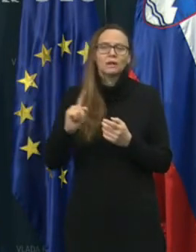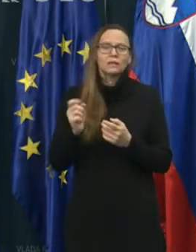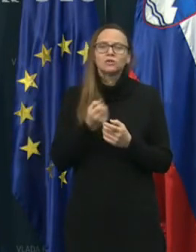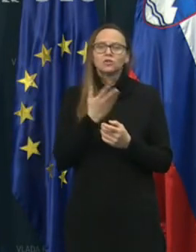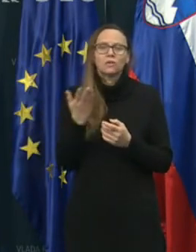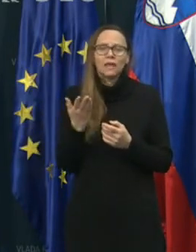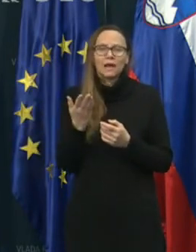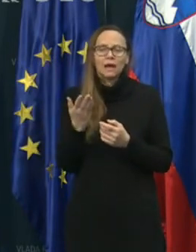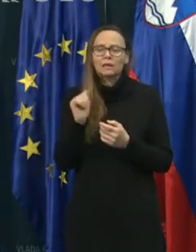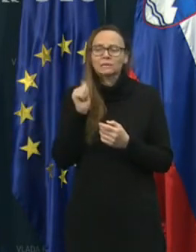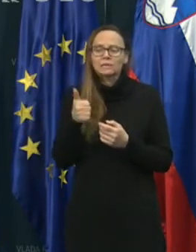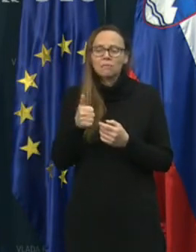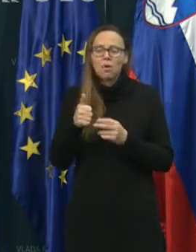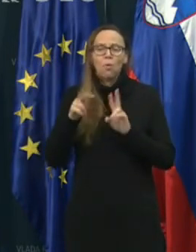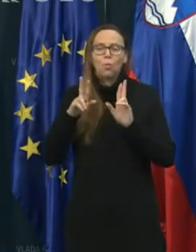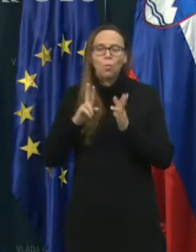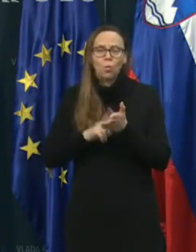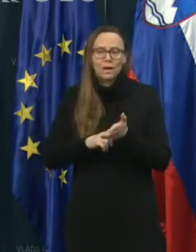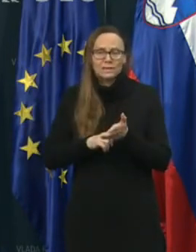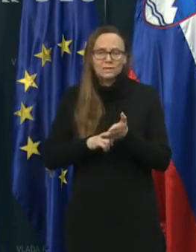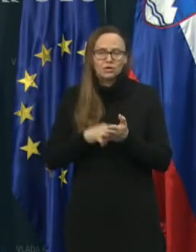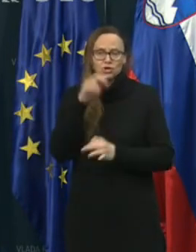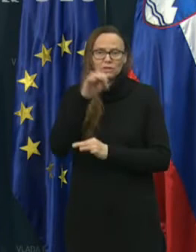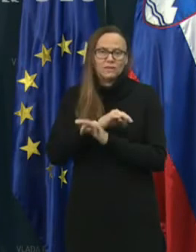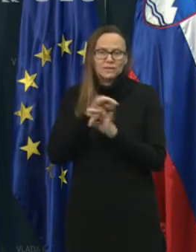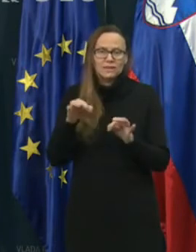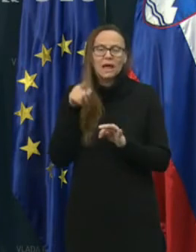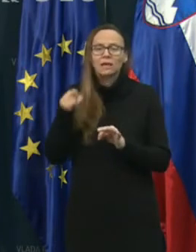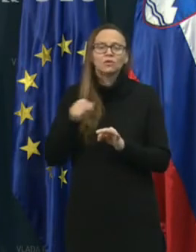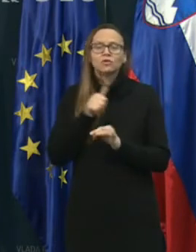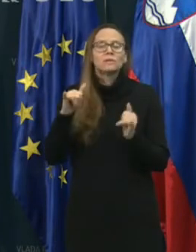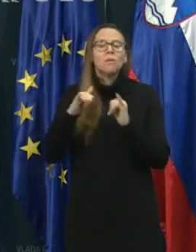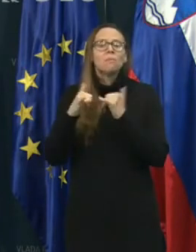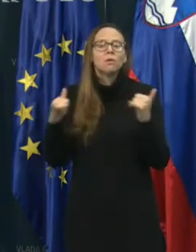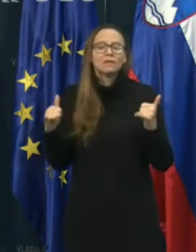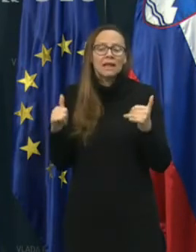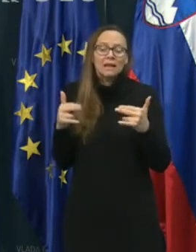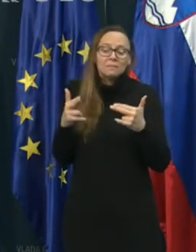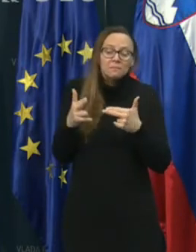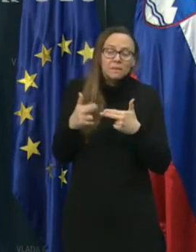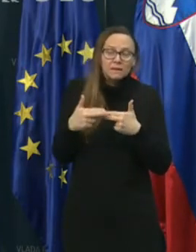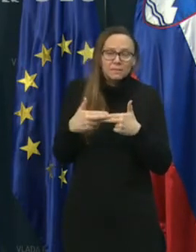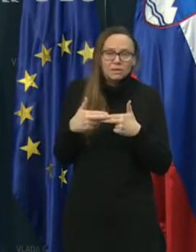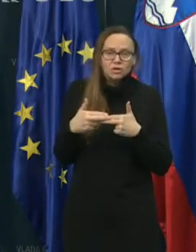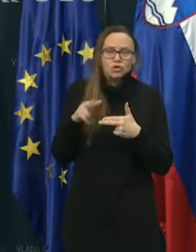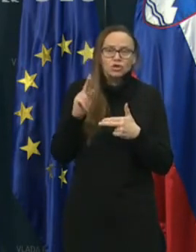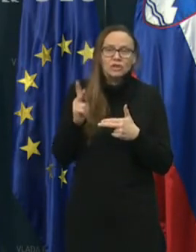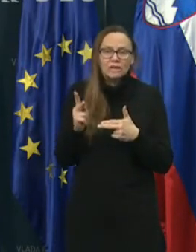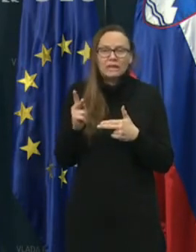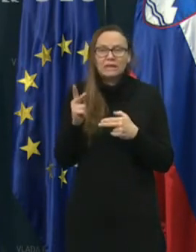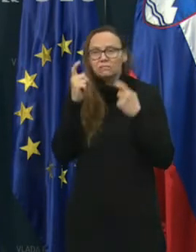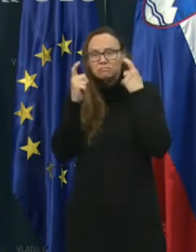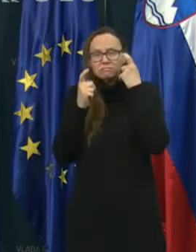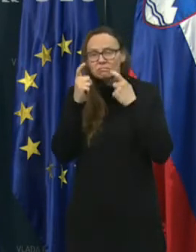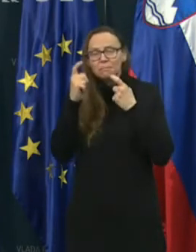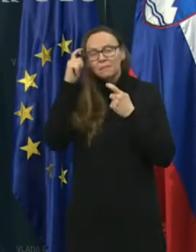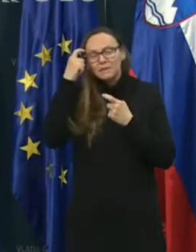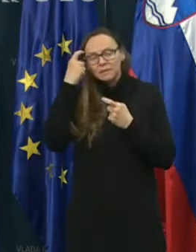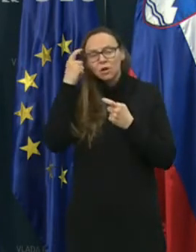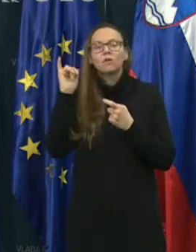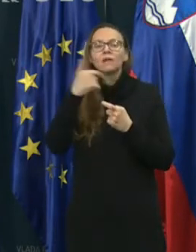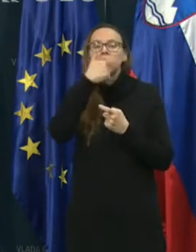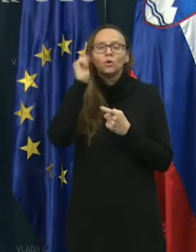samo uresničljivi scenariji. To so le modeli, približki, ki predpostavljajo, da